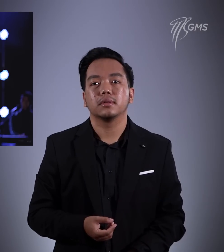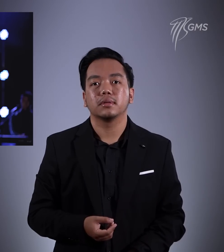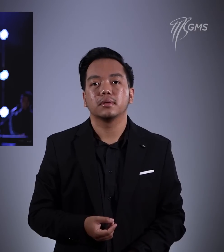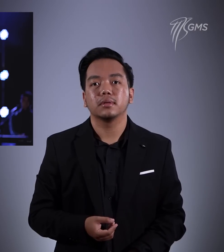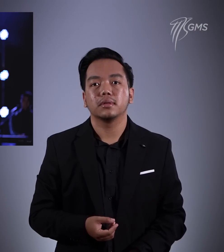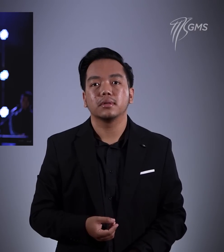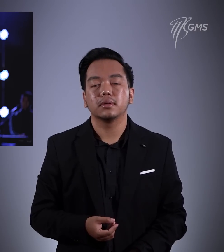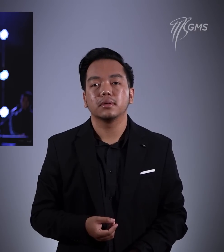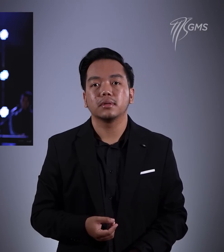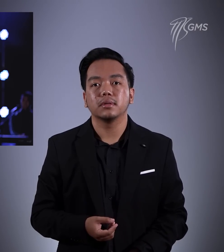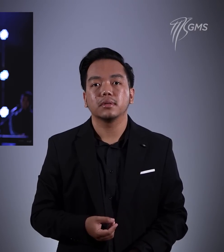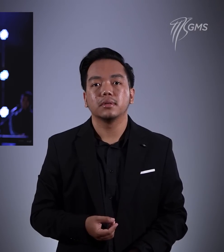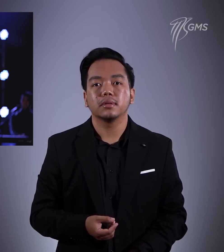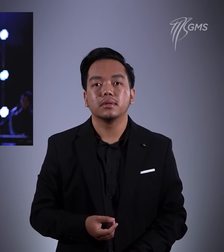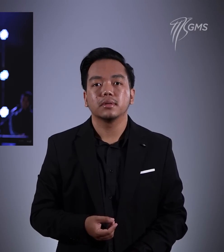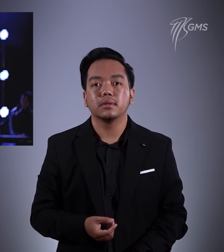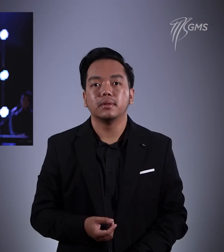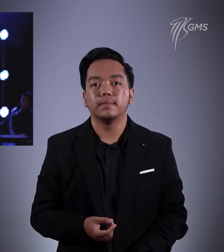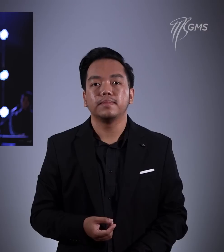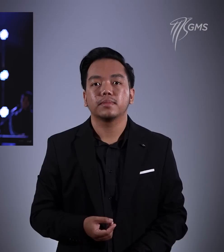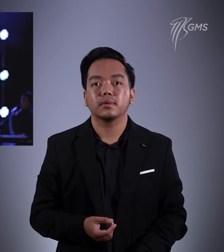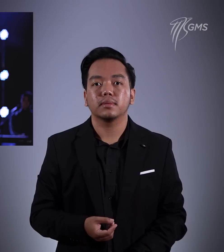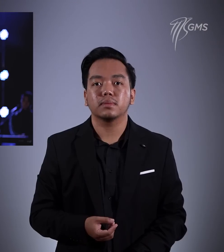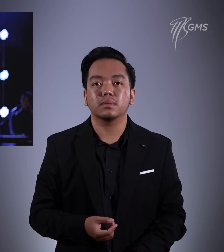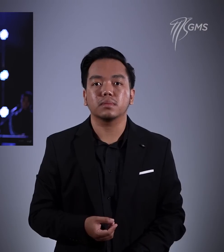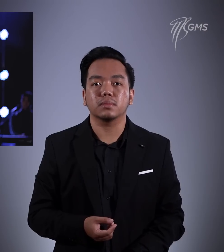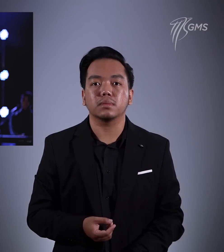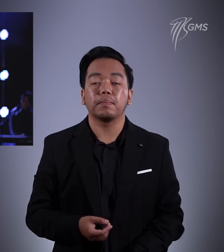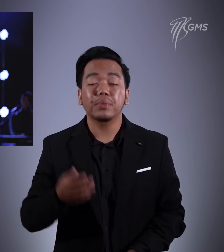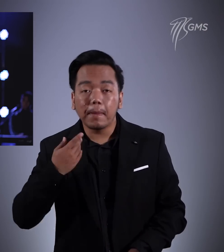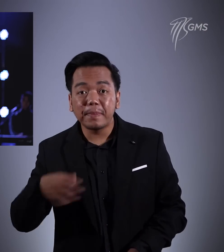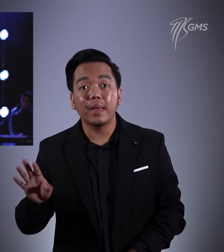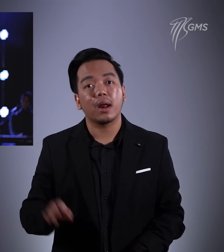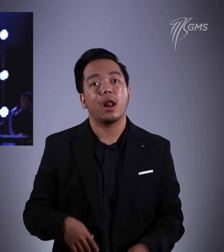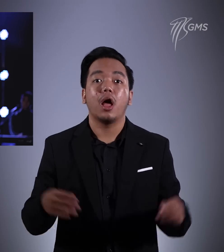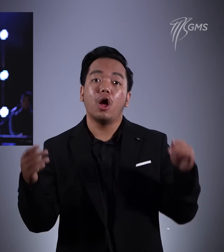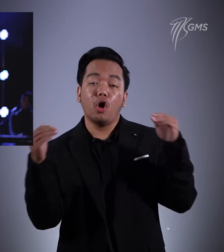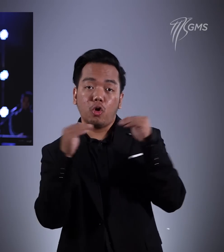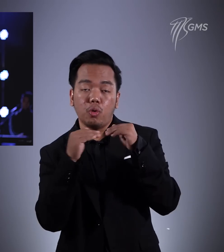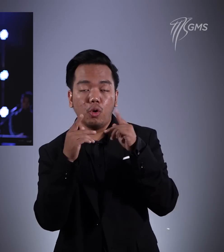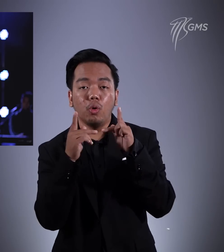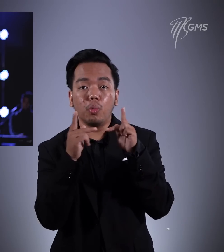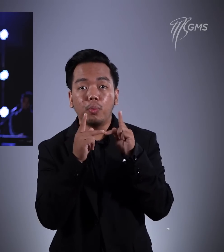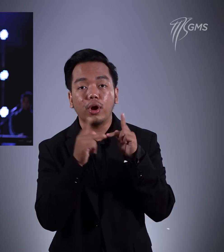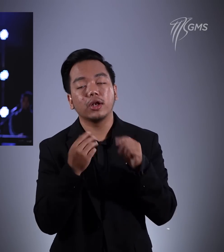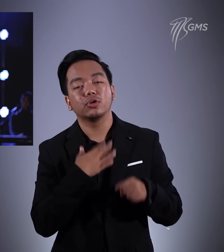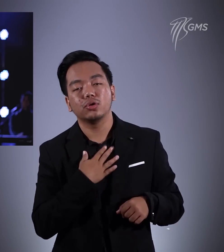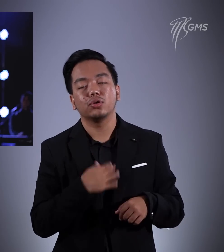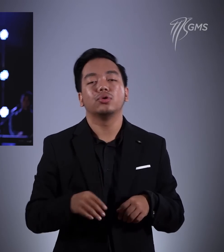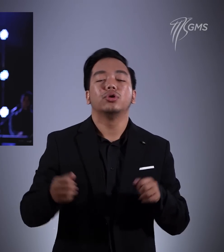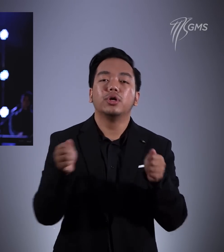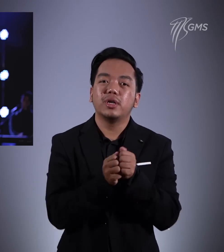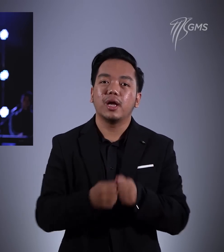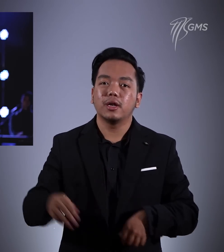nowadays. Demikian kira-kira bahasanya dalam doa Habakuk. Biarlah hubunganku dengan Tuhan dan persekutuanku dengan Roh Kudus